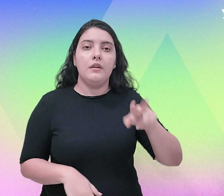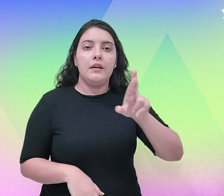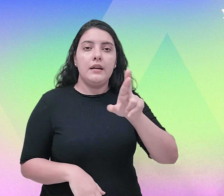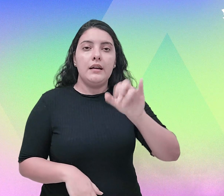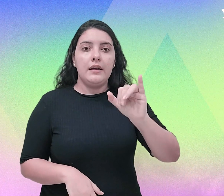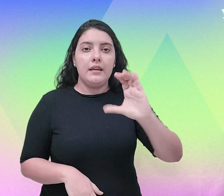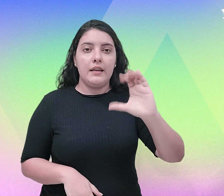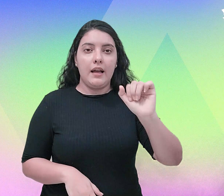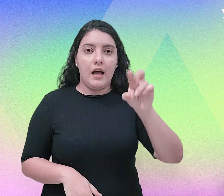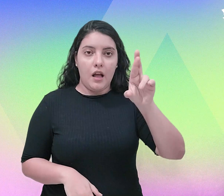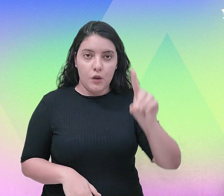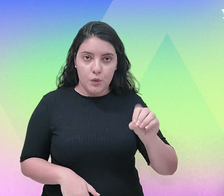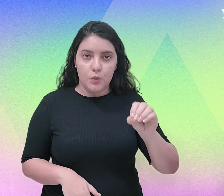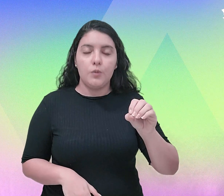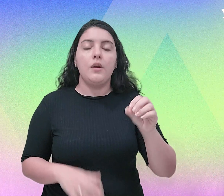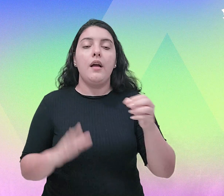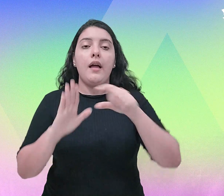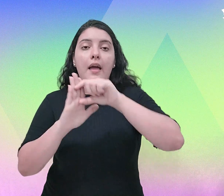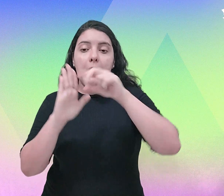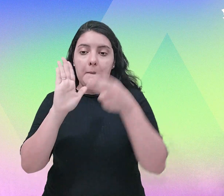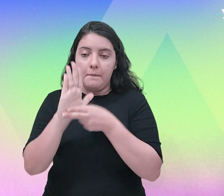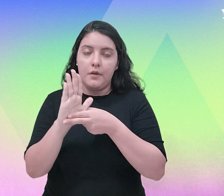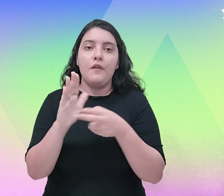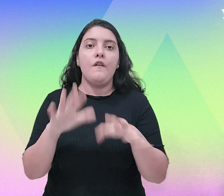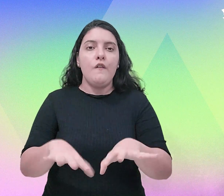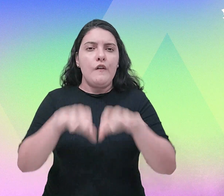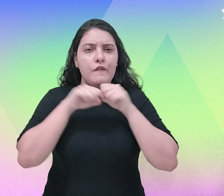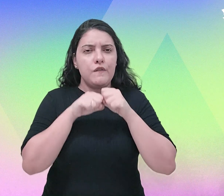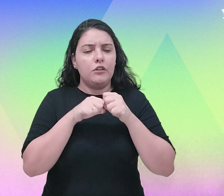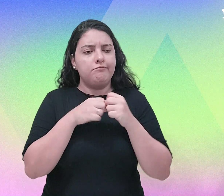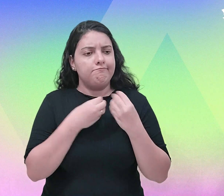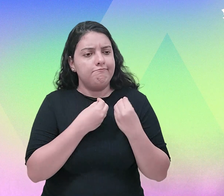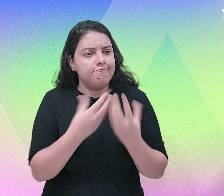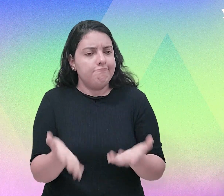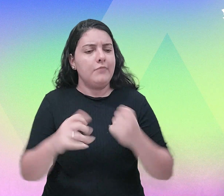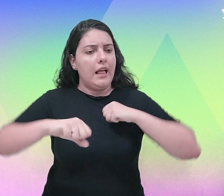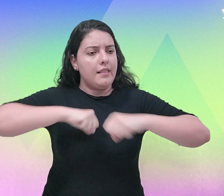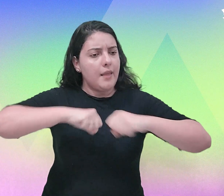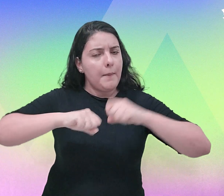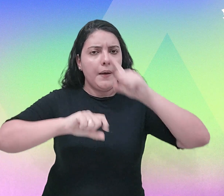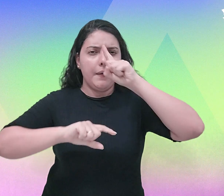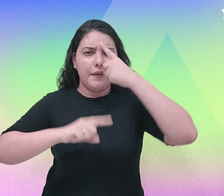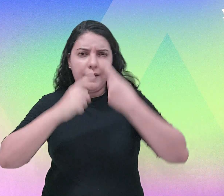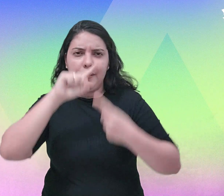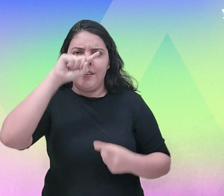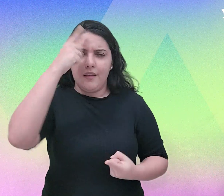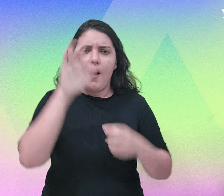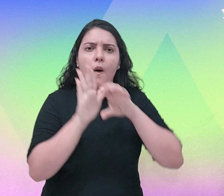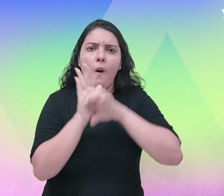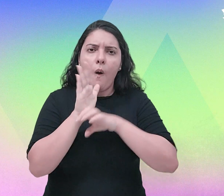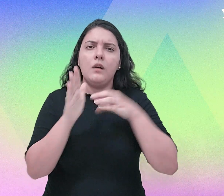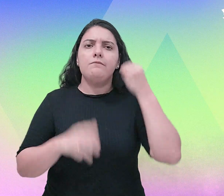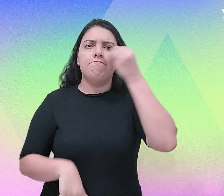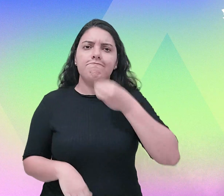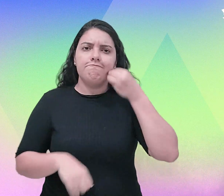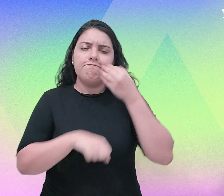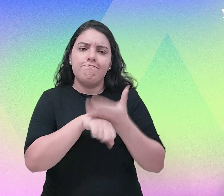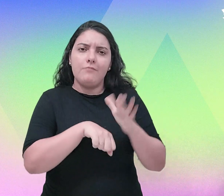Ricardo graça ementa formação que Contemple um debate de ideias conceitos e saberes práticos sobre